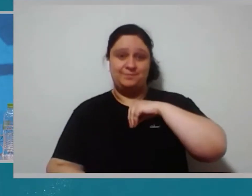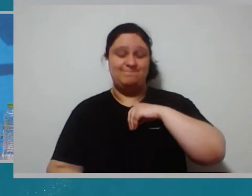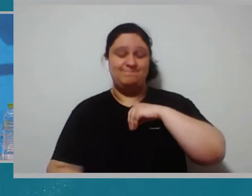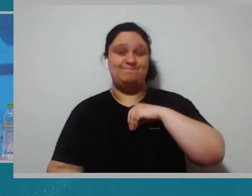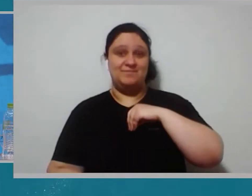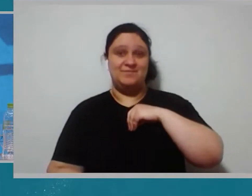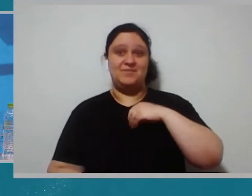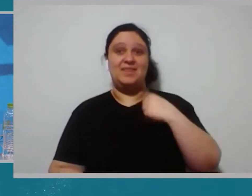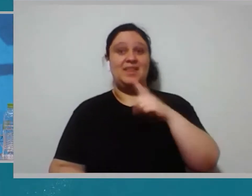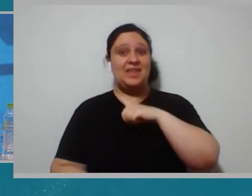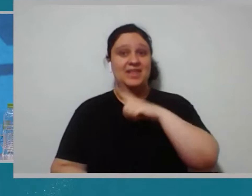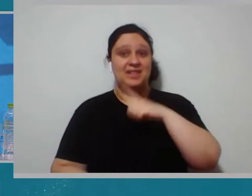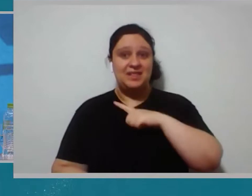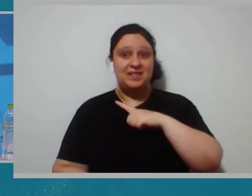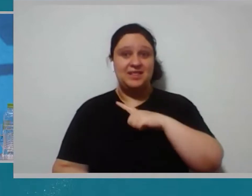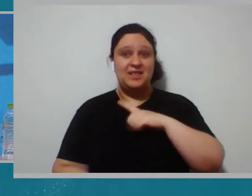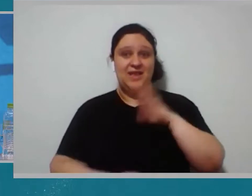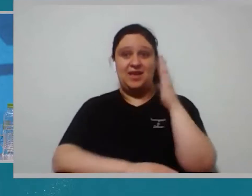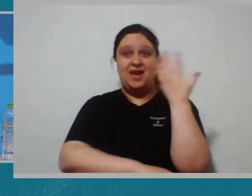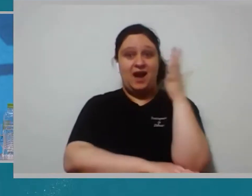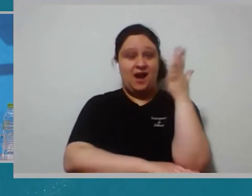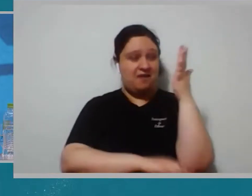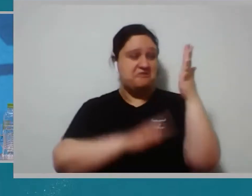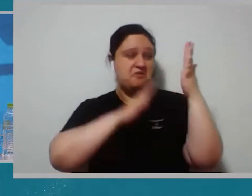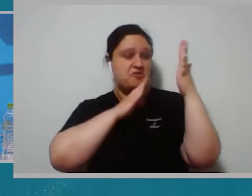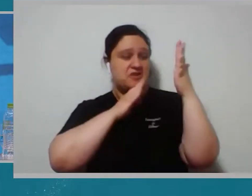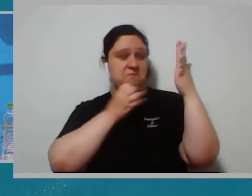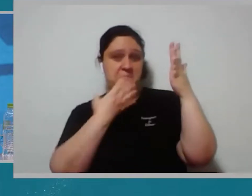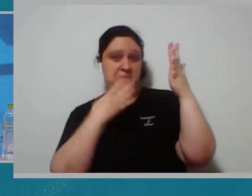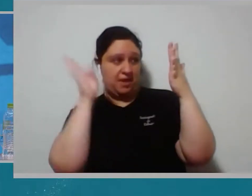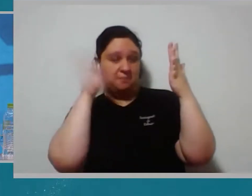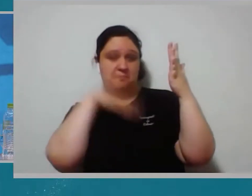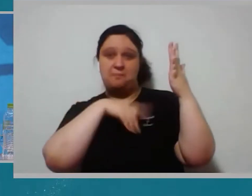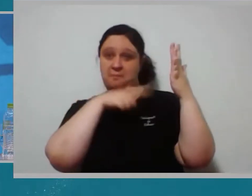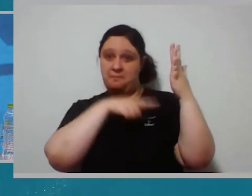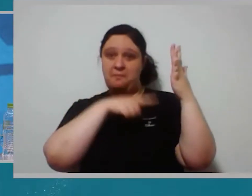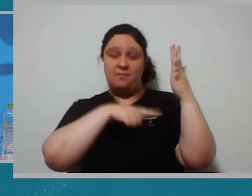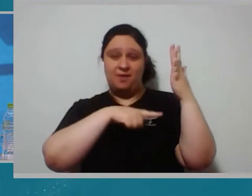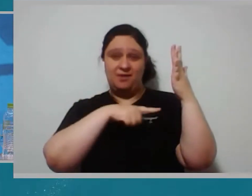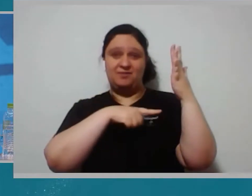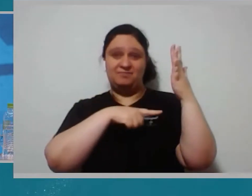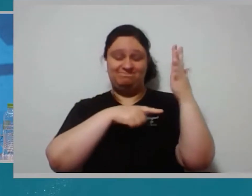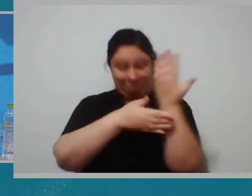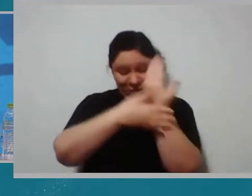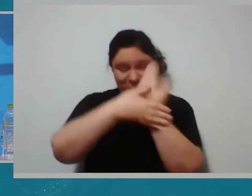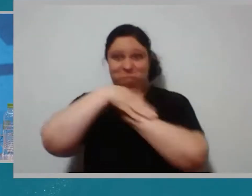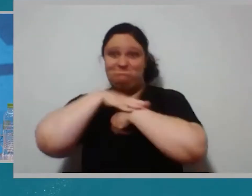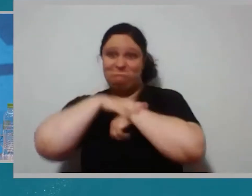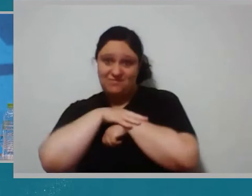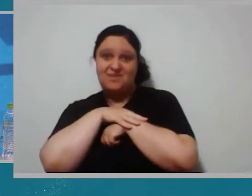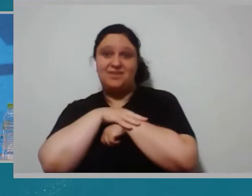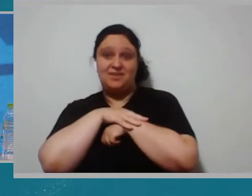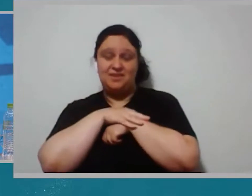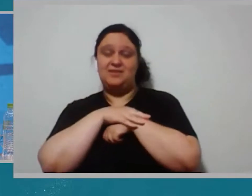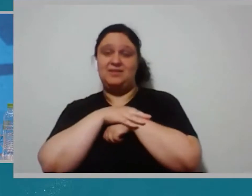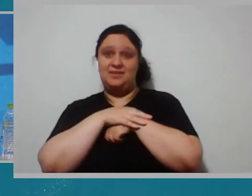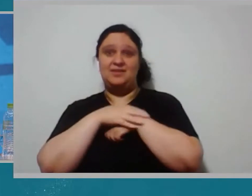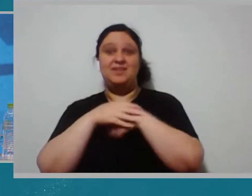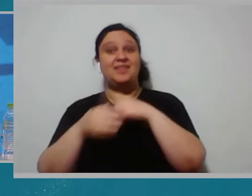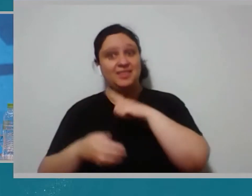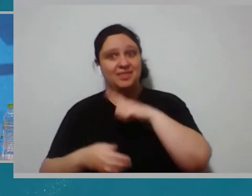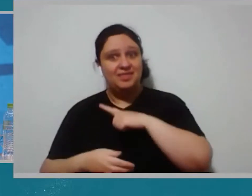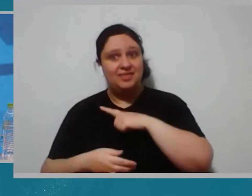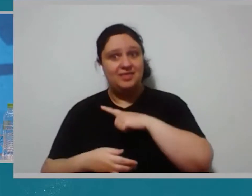do bem, do bem e do mal. Na verdade, nós temos o bem e o mal,